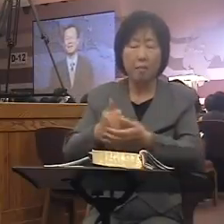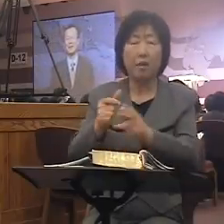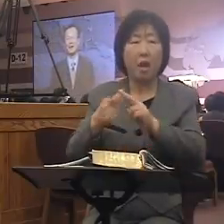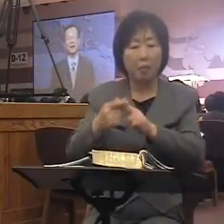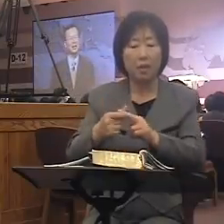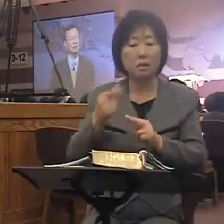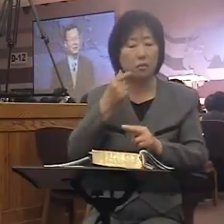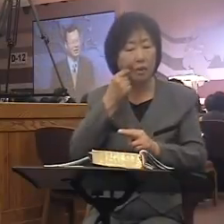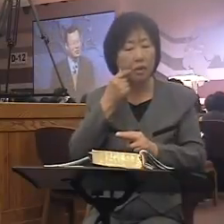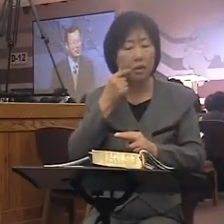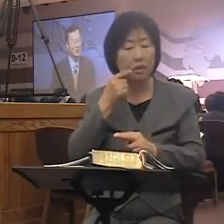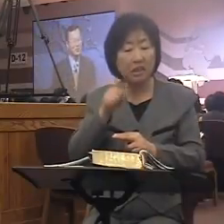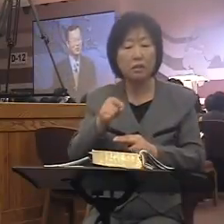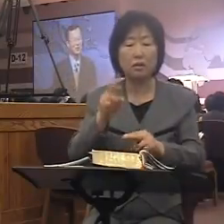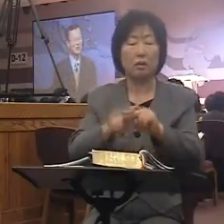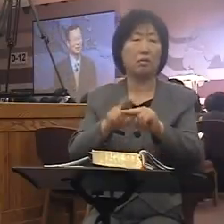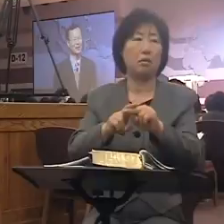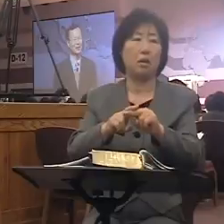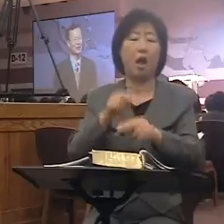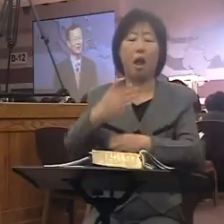자리에 하나님이 계시어서